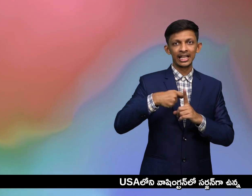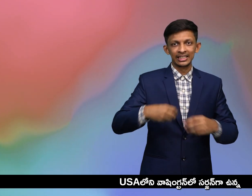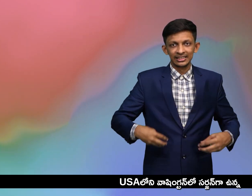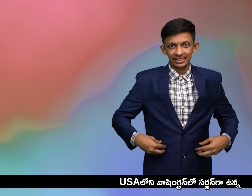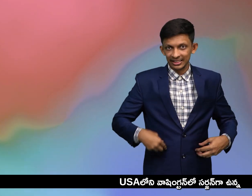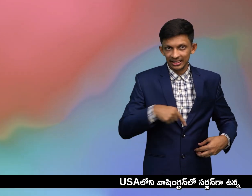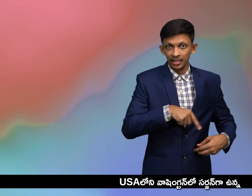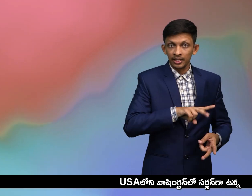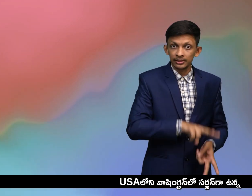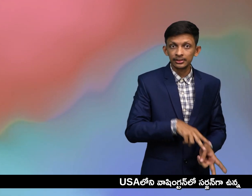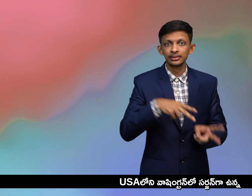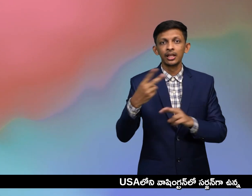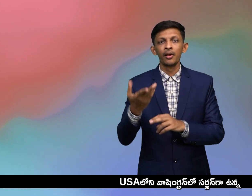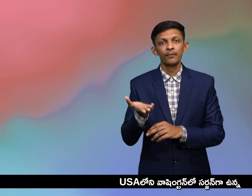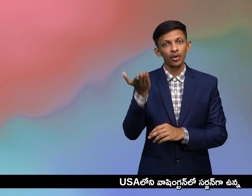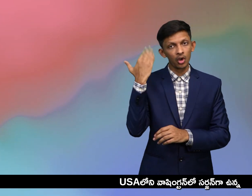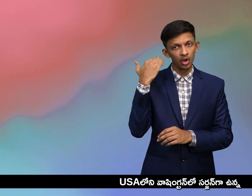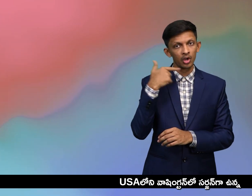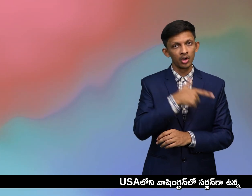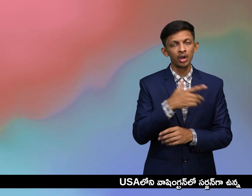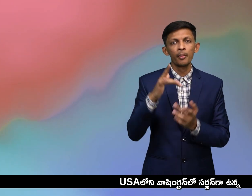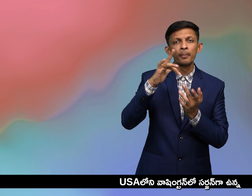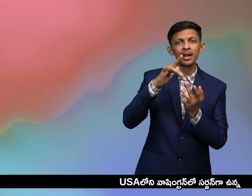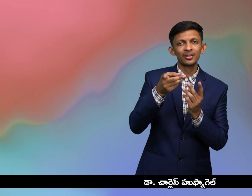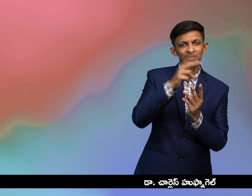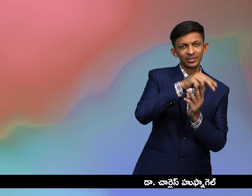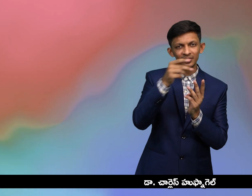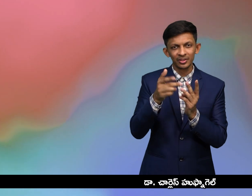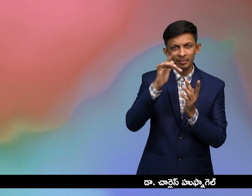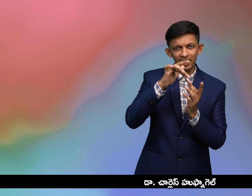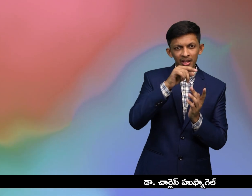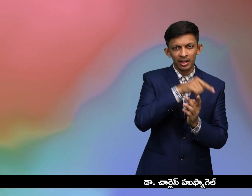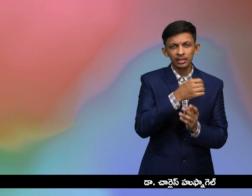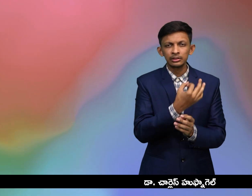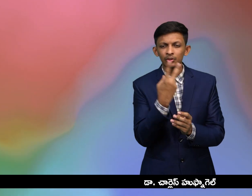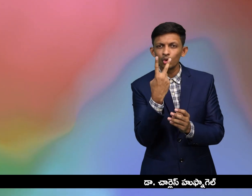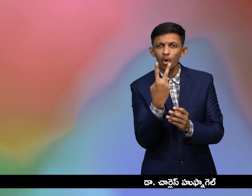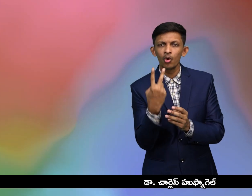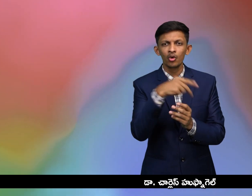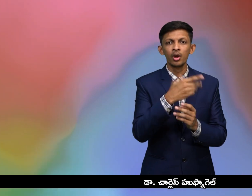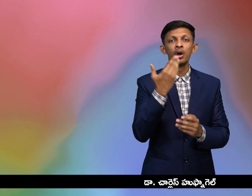యుఎస్ఏలోని వాషింగ్టన్లో సర్జన్గా ఉన్న డాక్టర్ చార్లెస్ హుఫ్నాగెల్